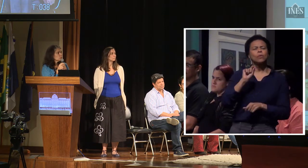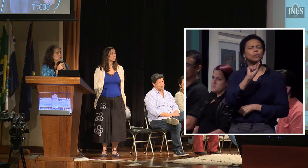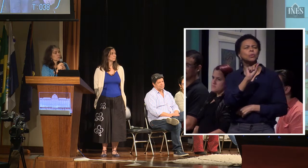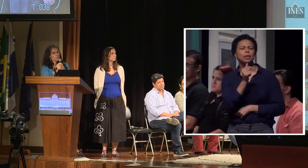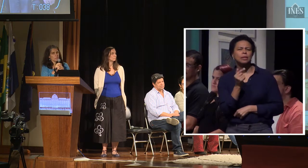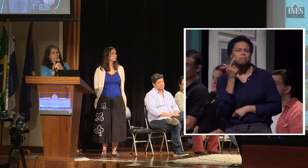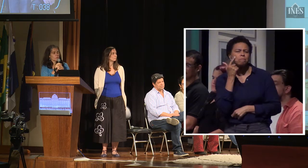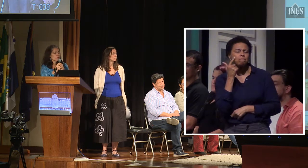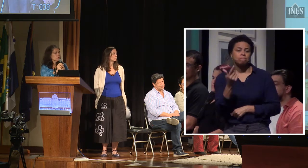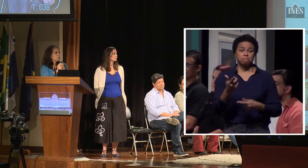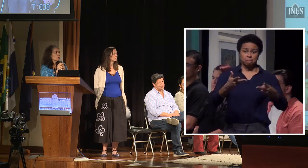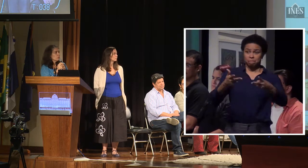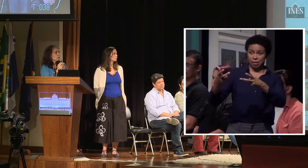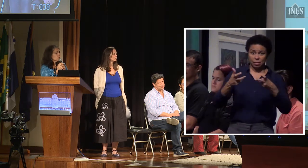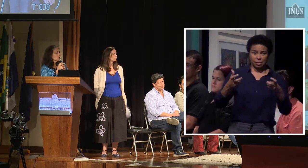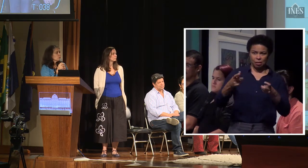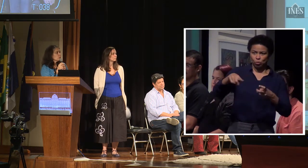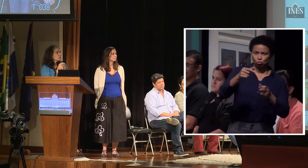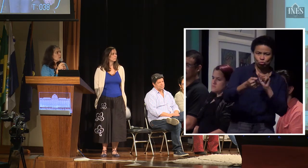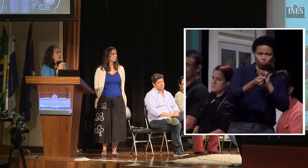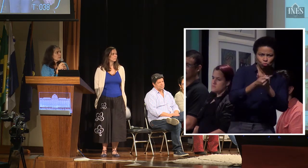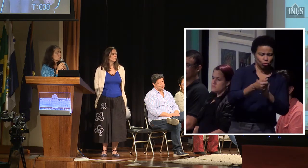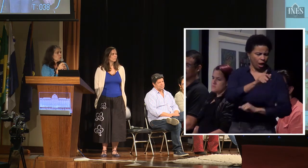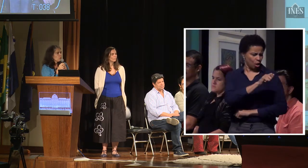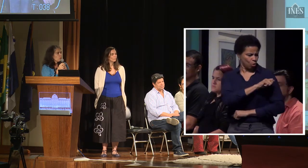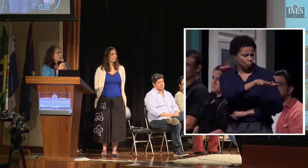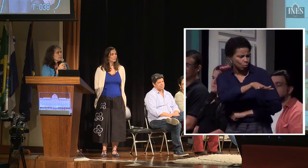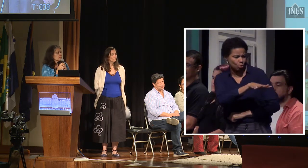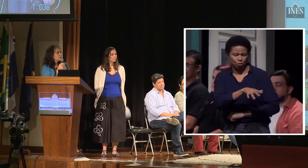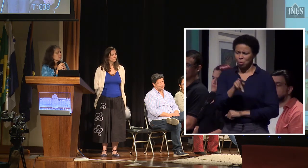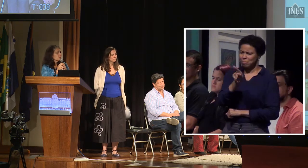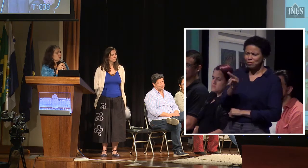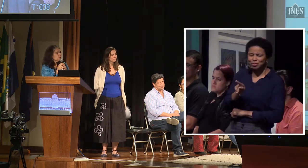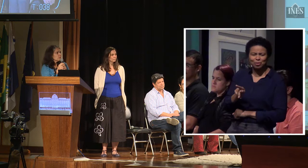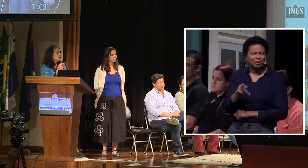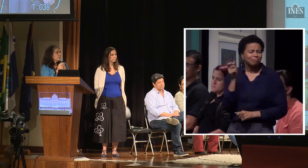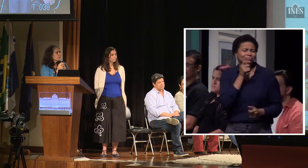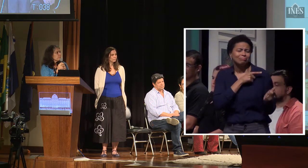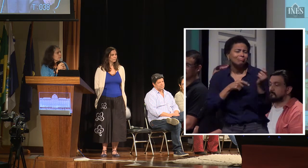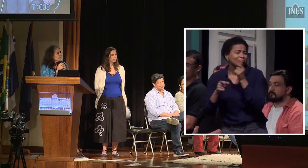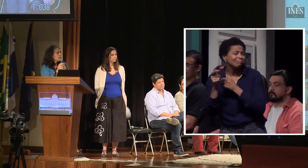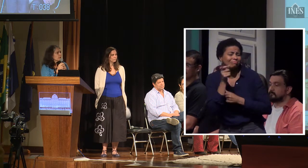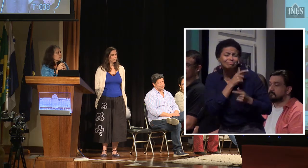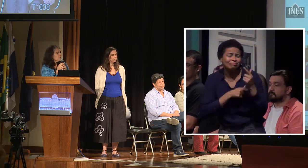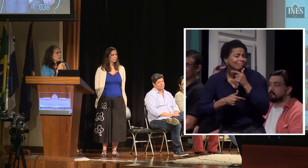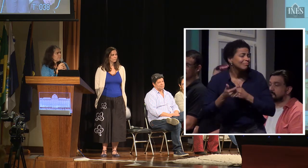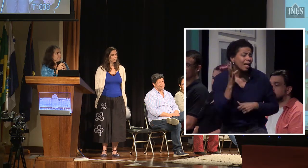com vocês, com os alunos, com os professores, esse humor, sempre brinca, se